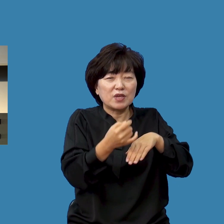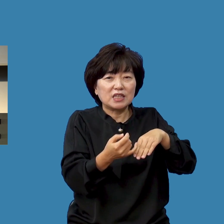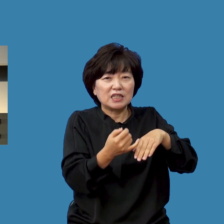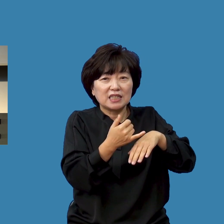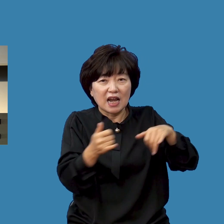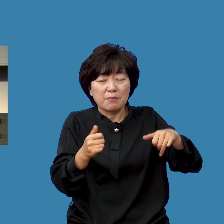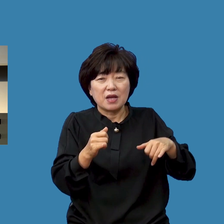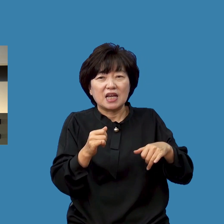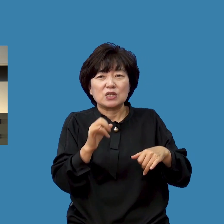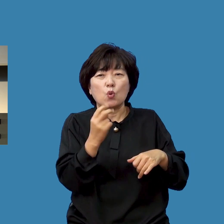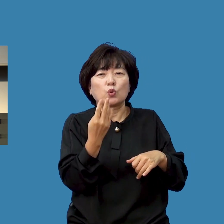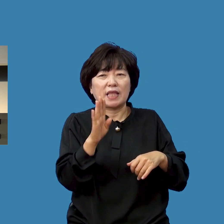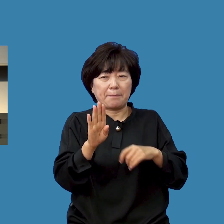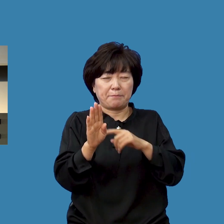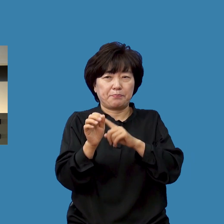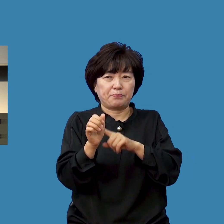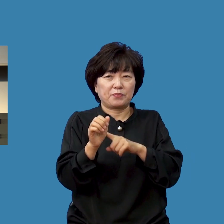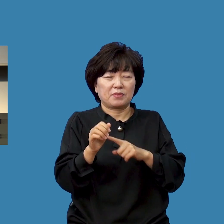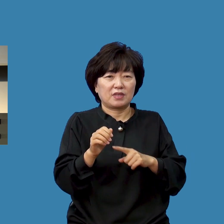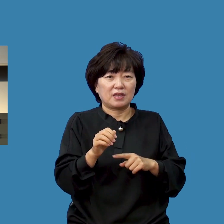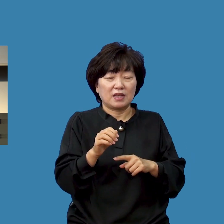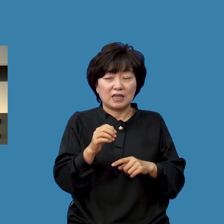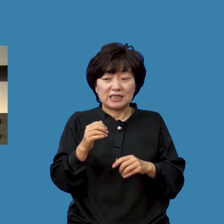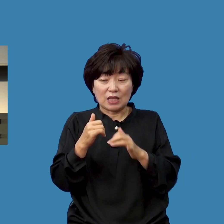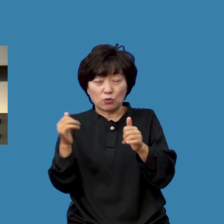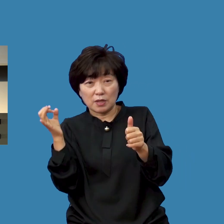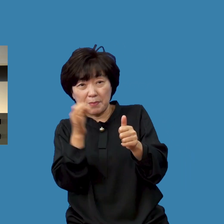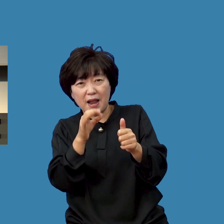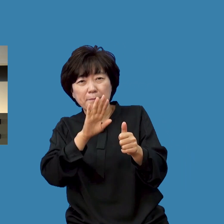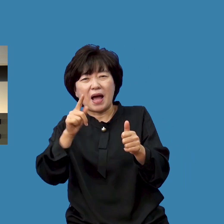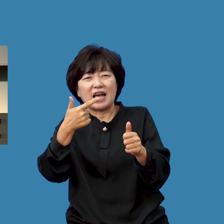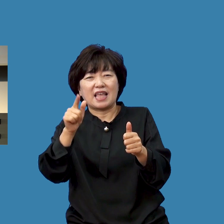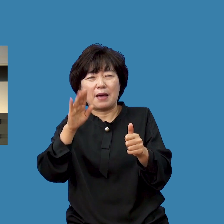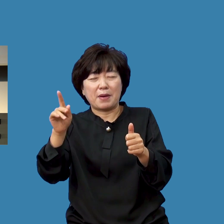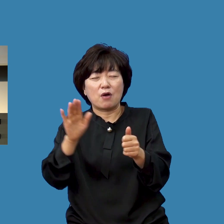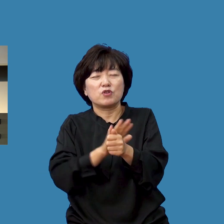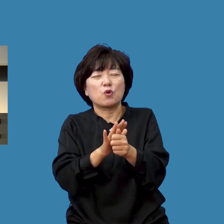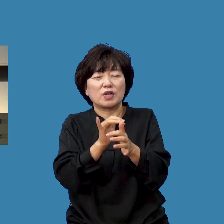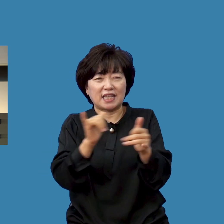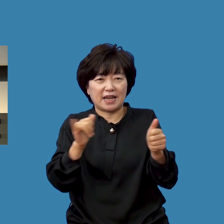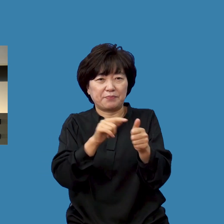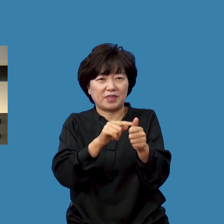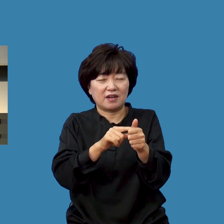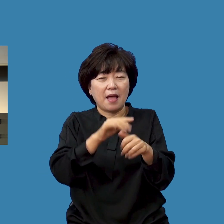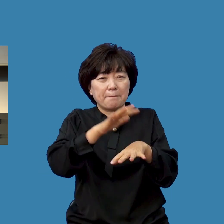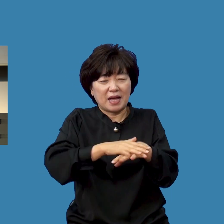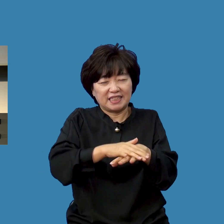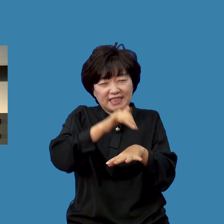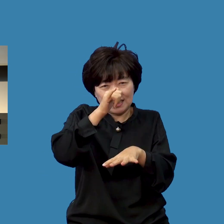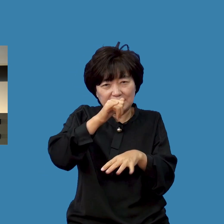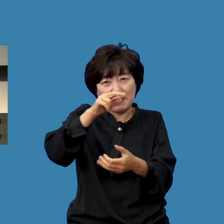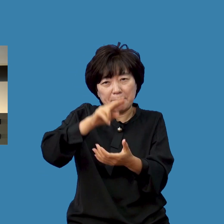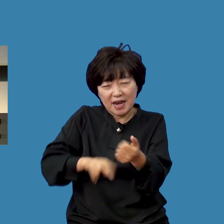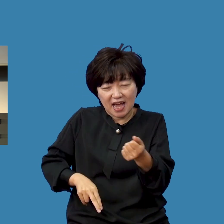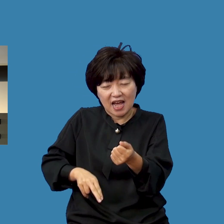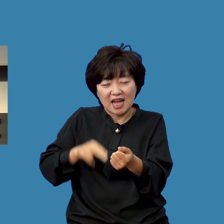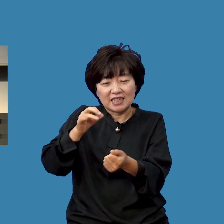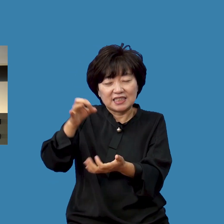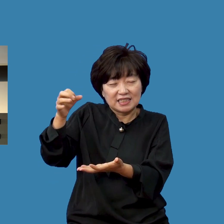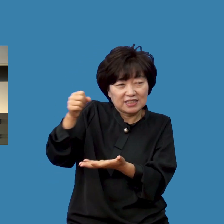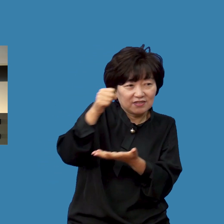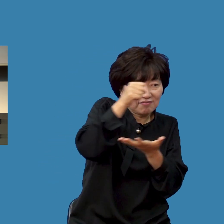이름은 요셉이라. 사도들의 일컫는 바나바라. 번역하면 위로의 아들이라 하니 그가 밭이 있음에 팔아 그 값을